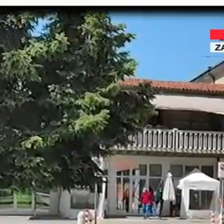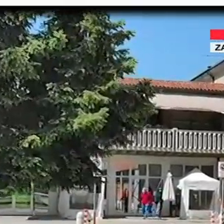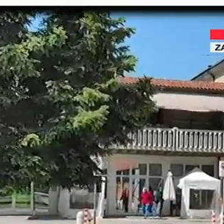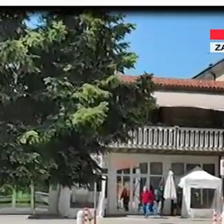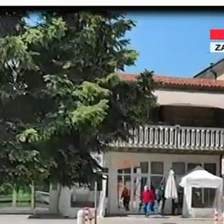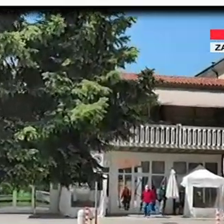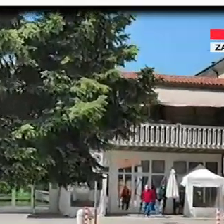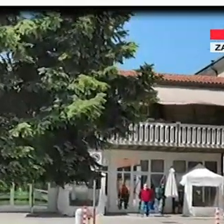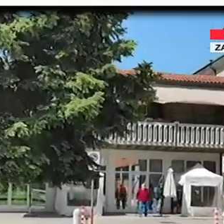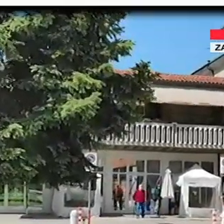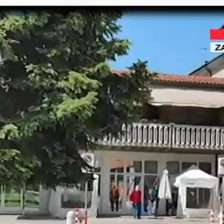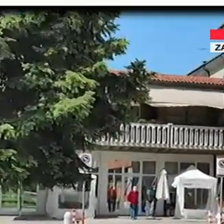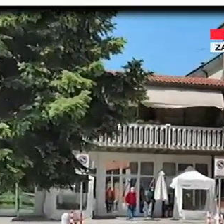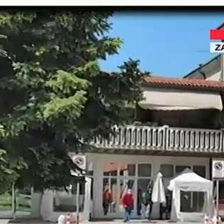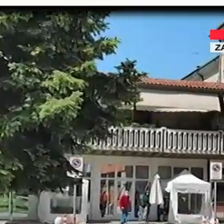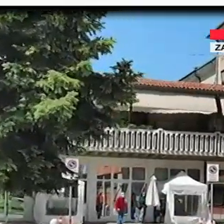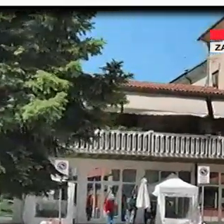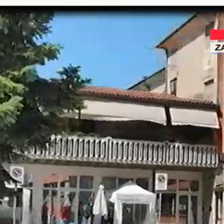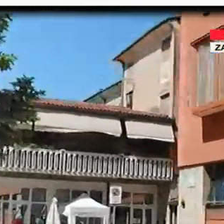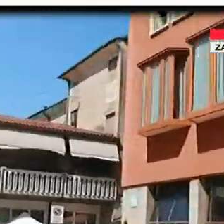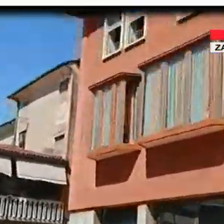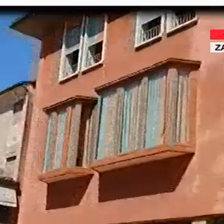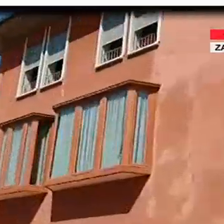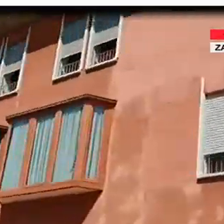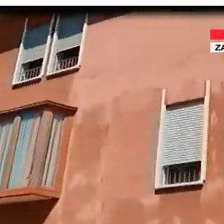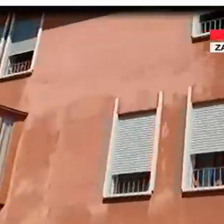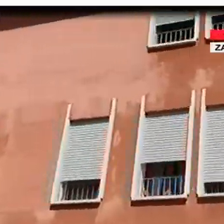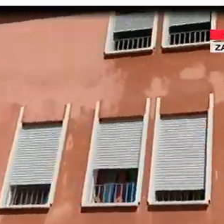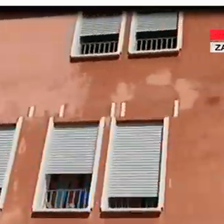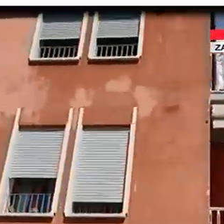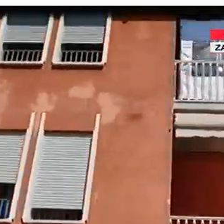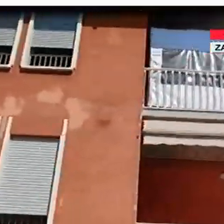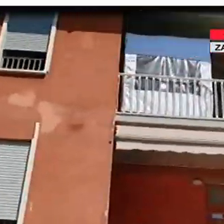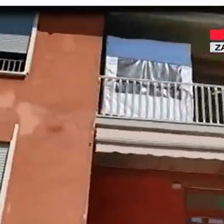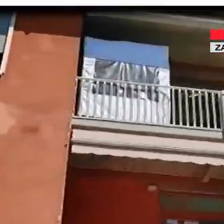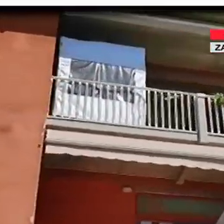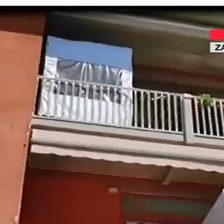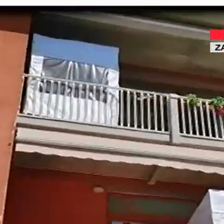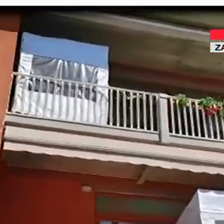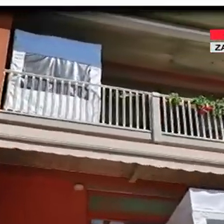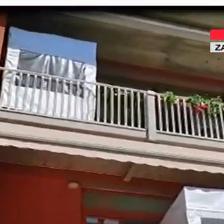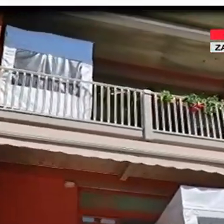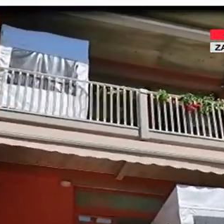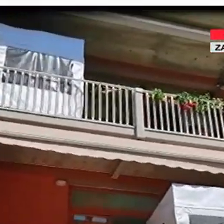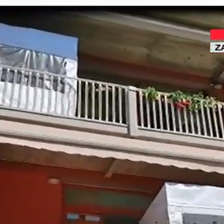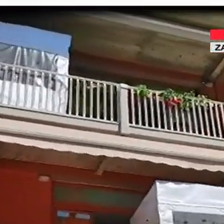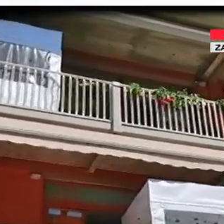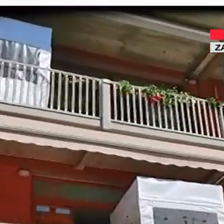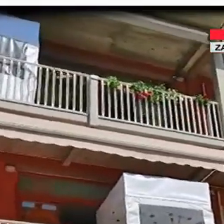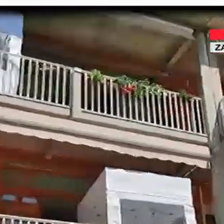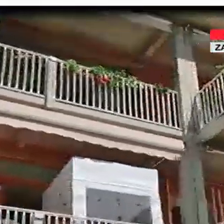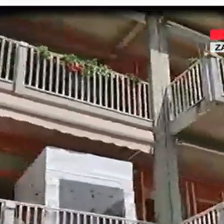libera, però c'è un minimo di organizzazione per poter poi aprire con le nuove regole, c'è quindi il famoso Green